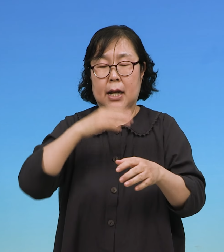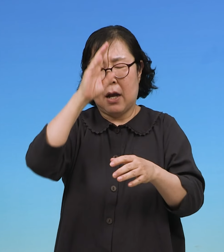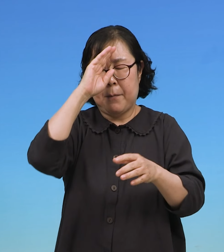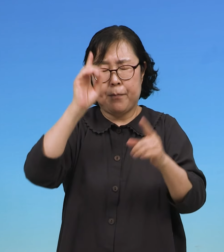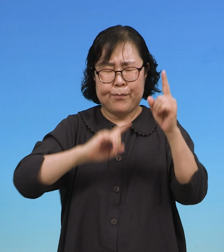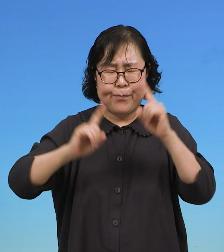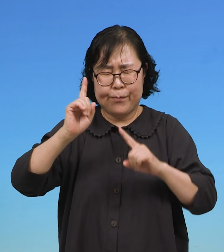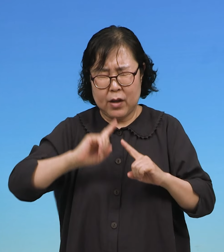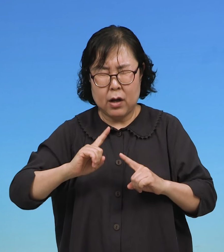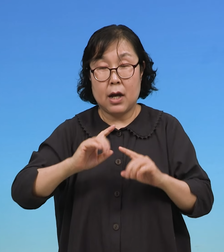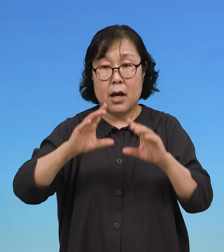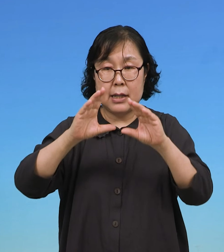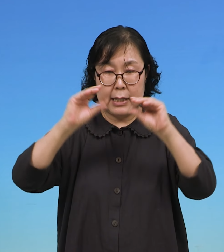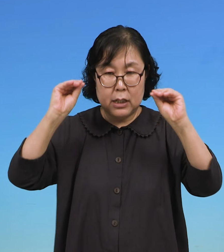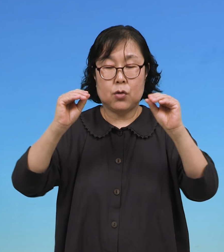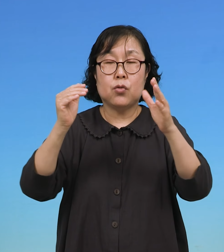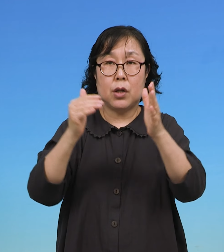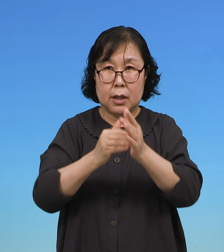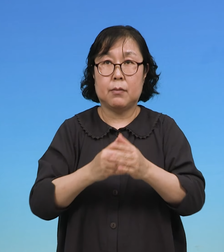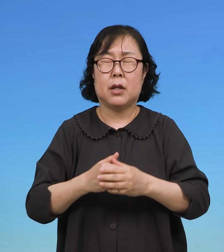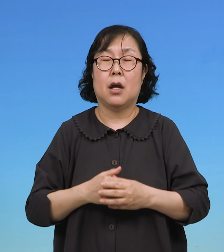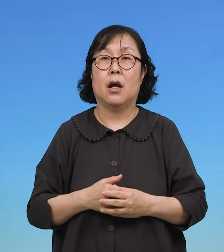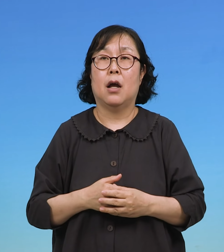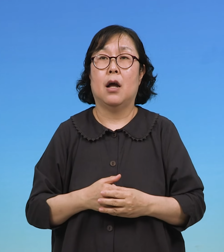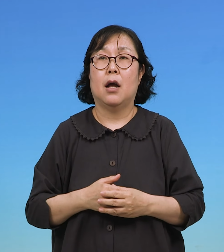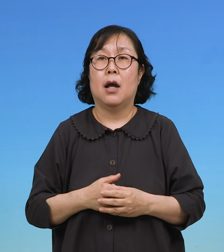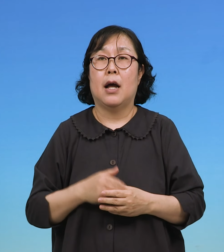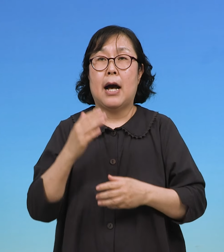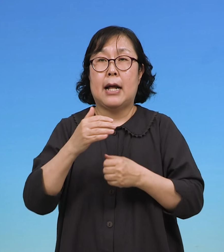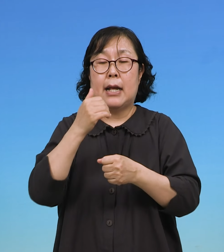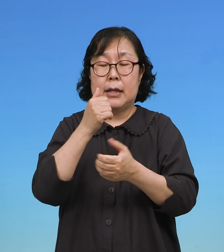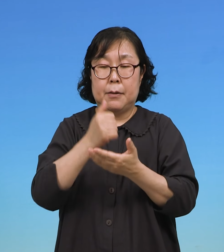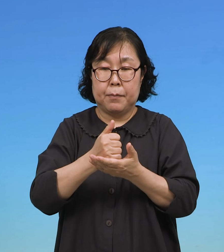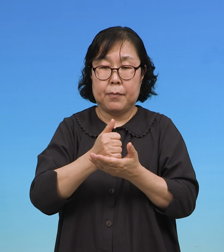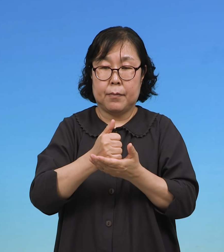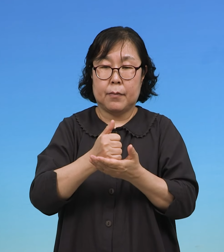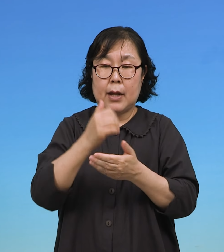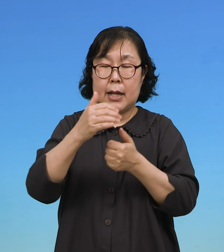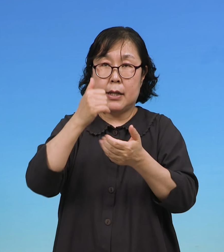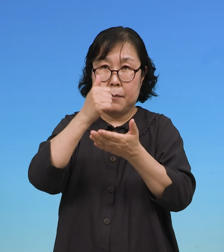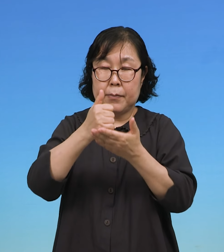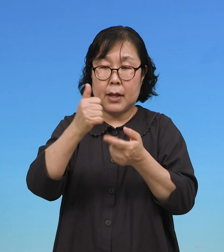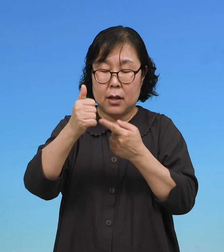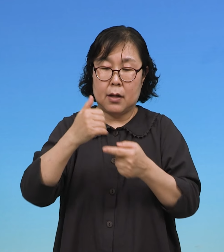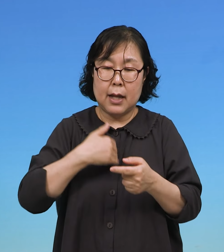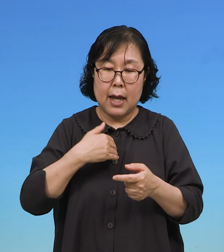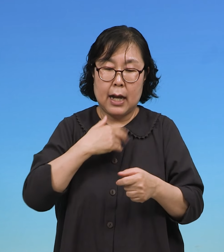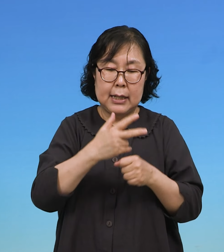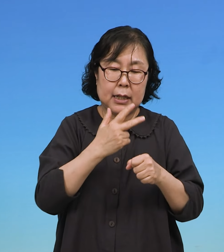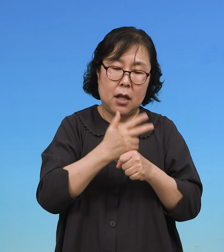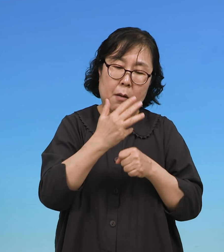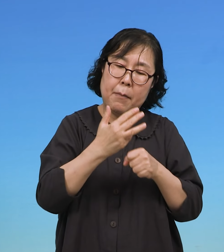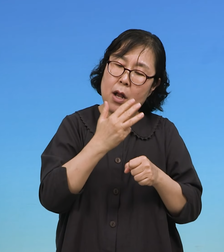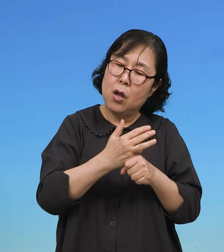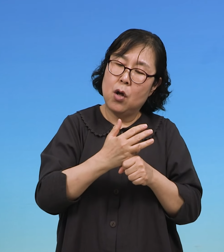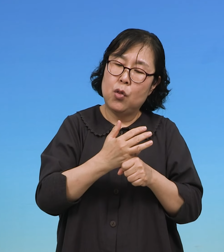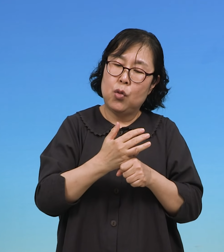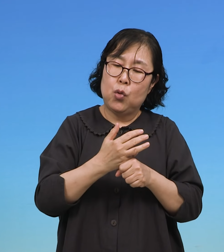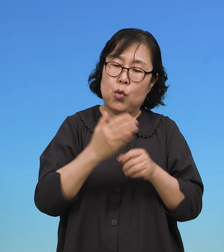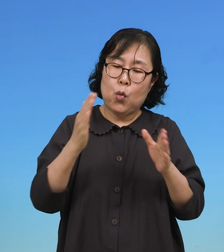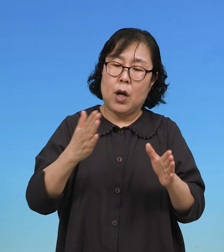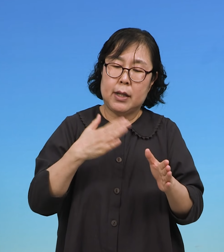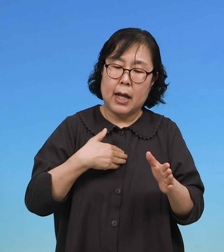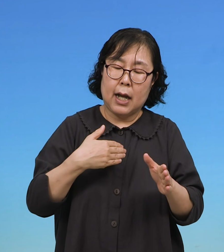내가 치유가 되는 겁니다. 하나님께서 지난 7년 8년의 내 수고를 알고 계시는구나.